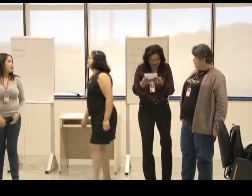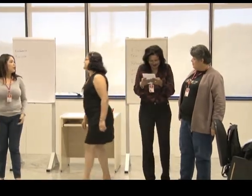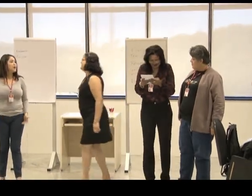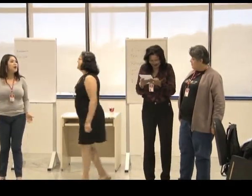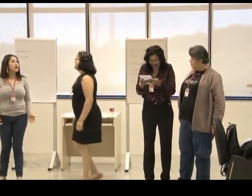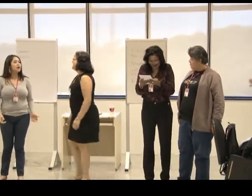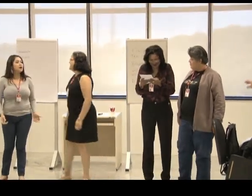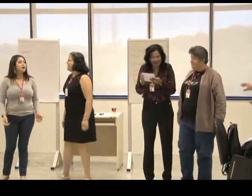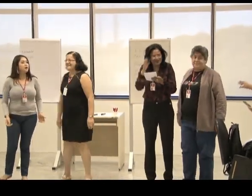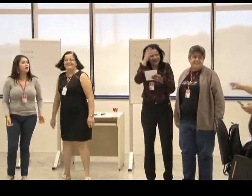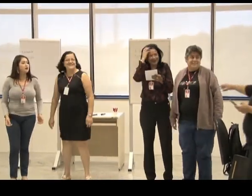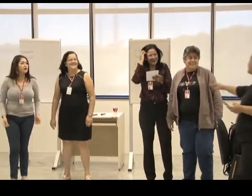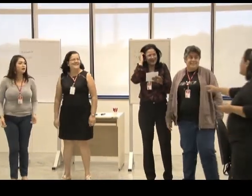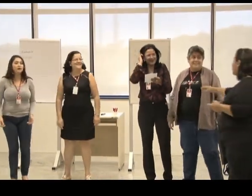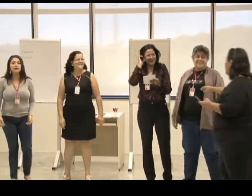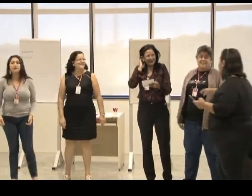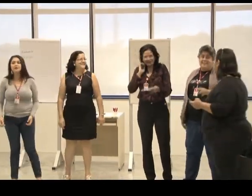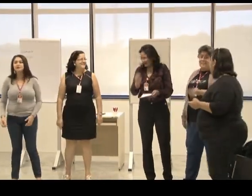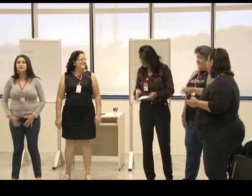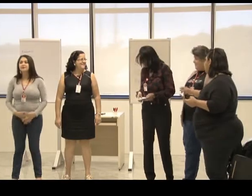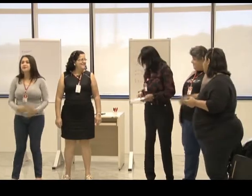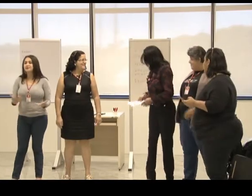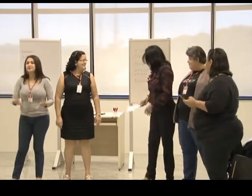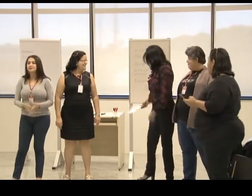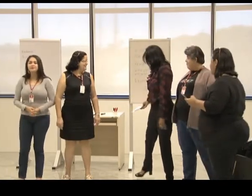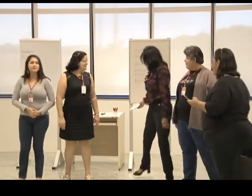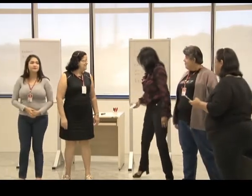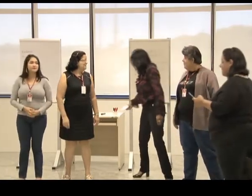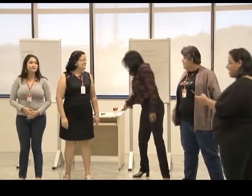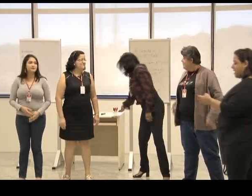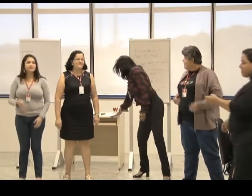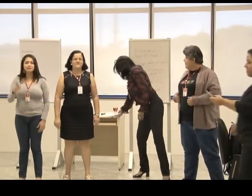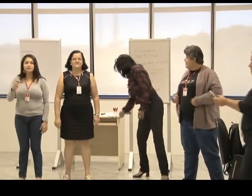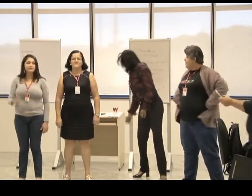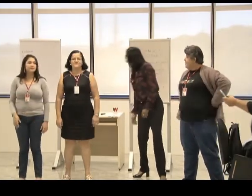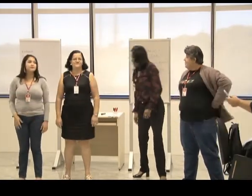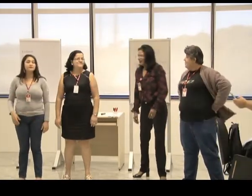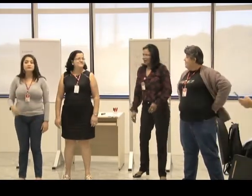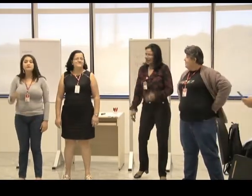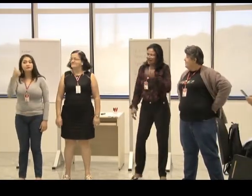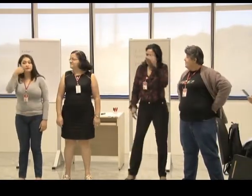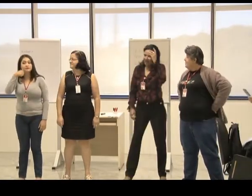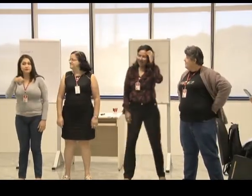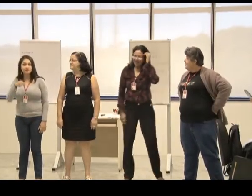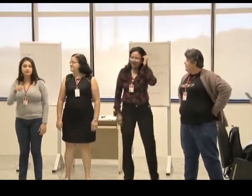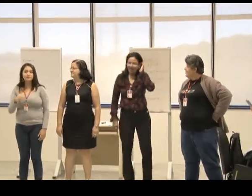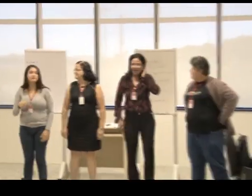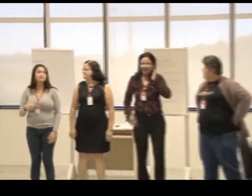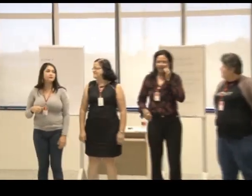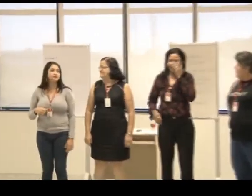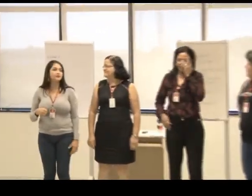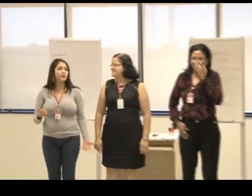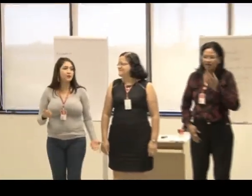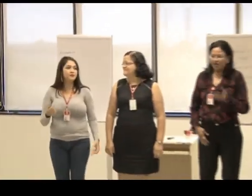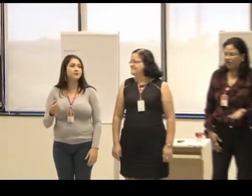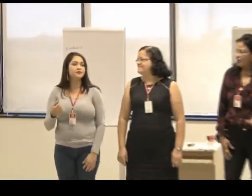Tira o papel agora, tire o papel. Você vai sinalizar com o papel na mão como? Vamos lá. Zerar. $, já.